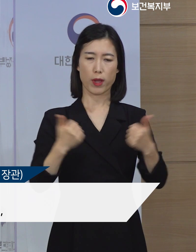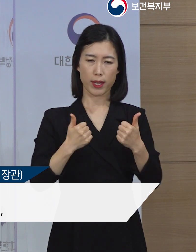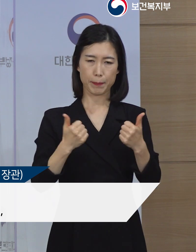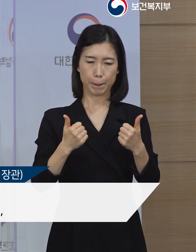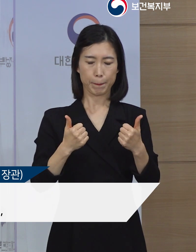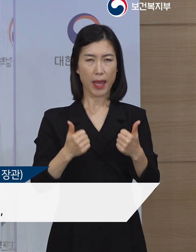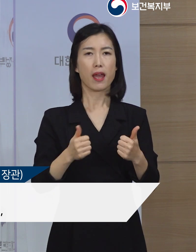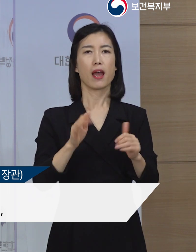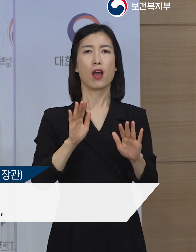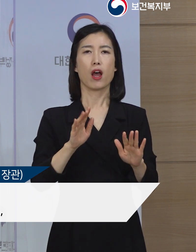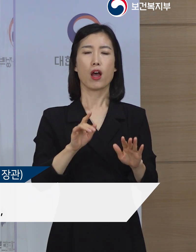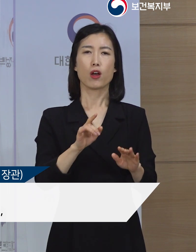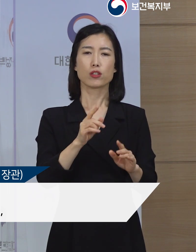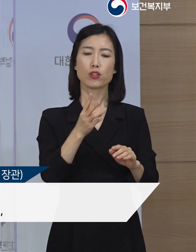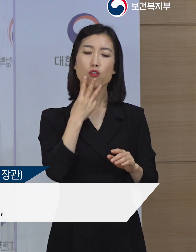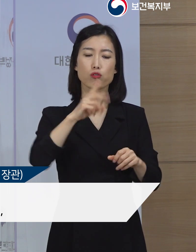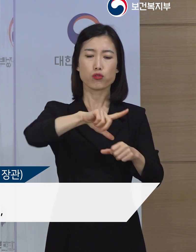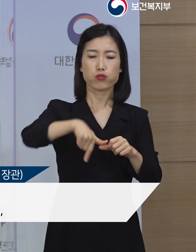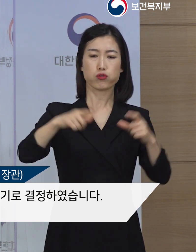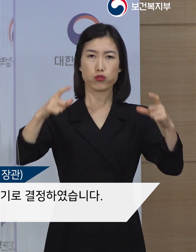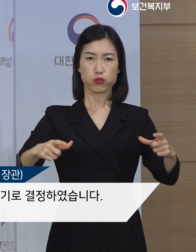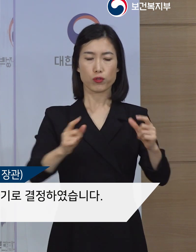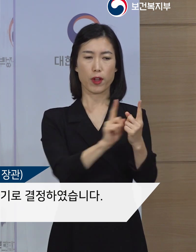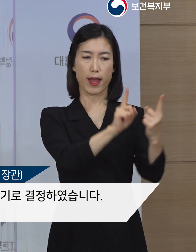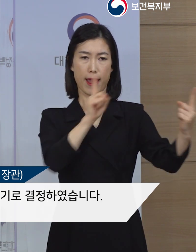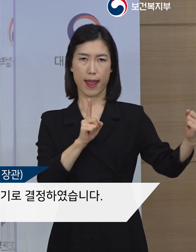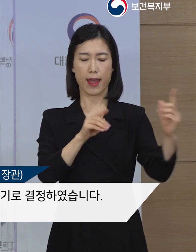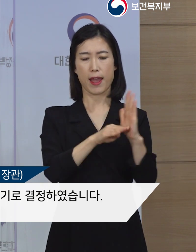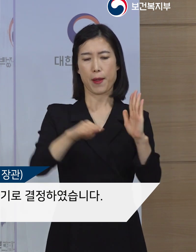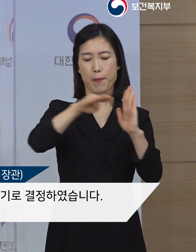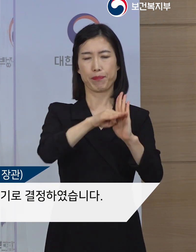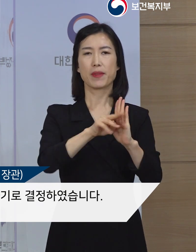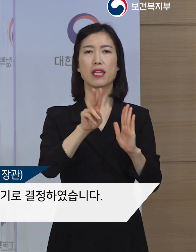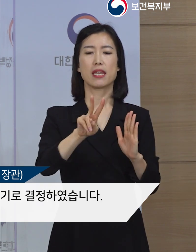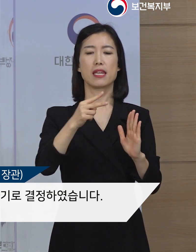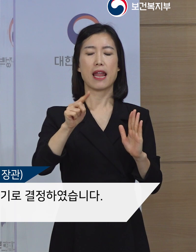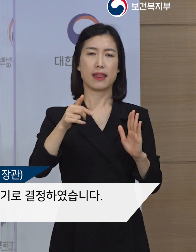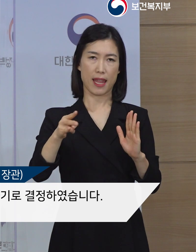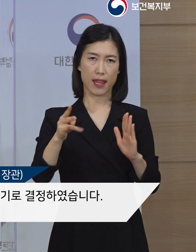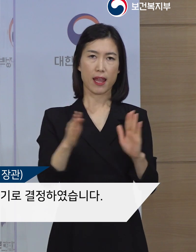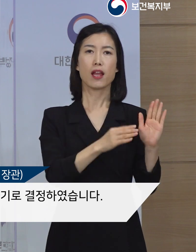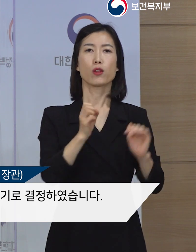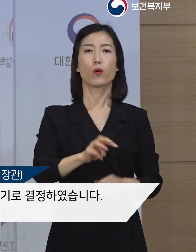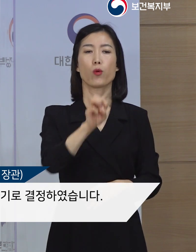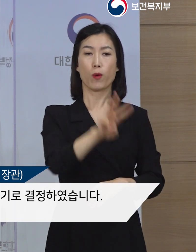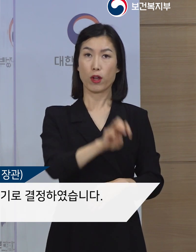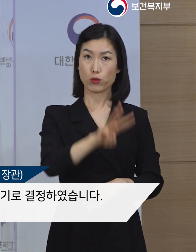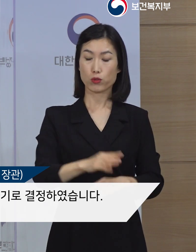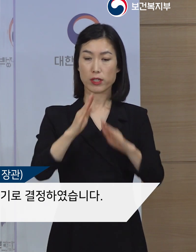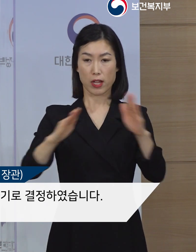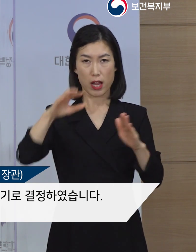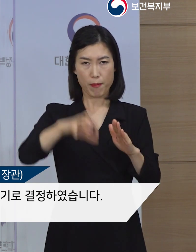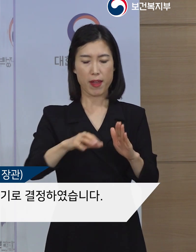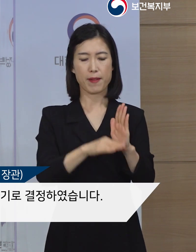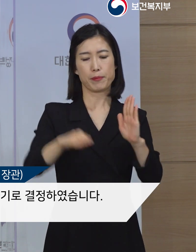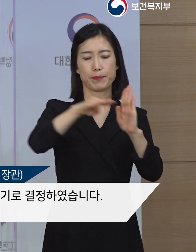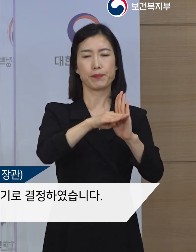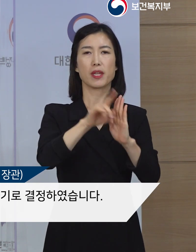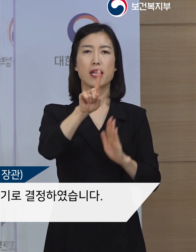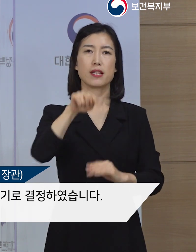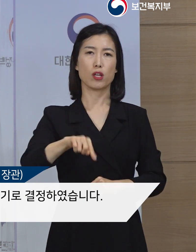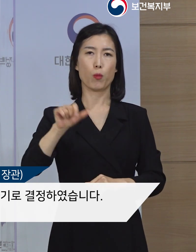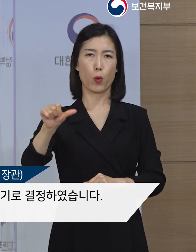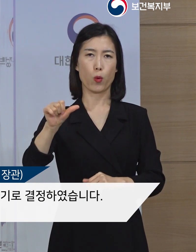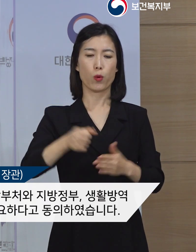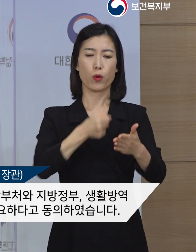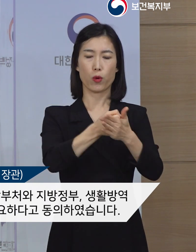거리두기 단계를 2단계로 상향하고 광주 호남권의 거리두기는 1.5단계로 상향하기로